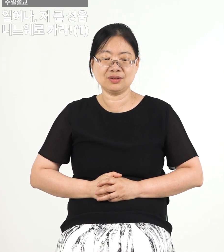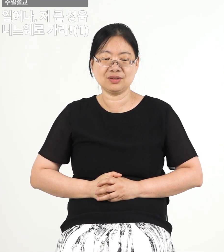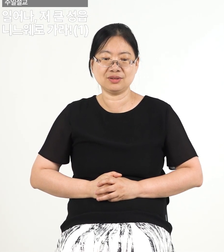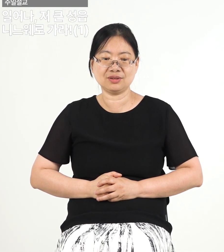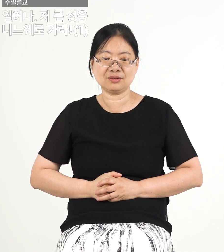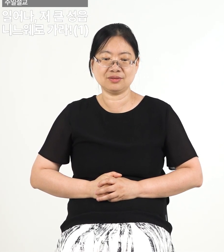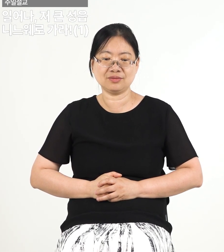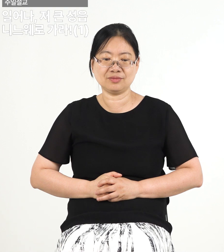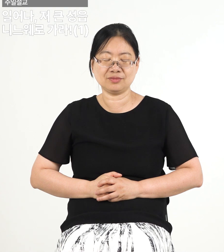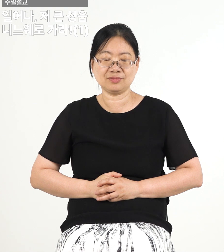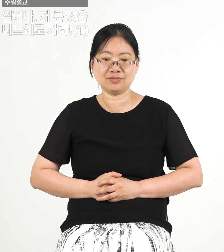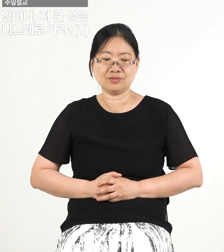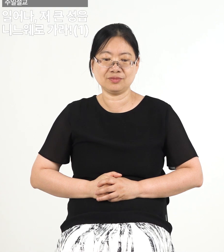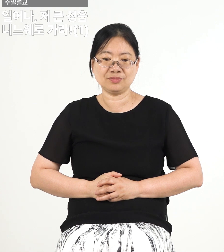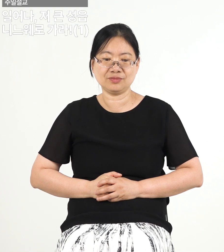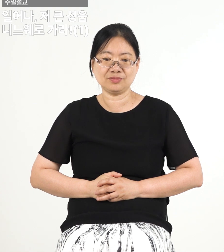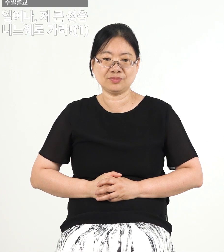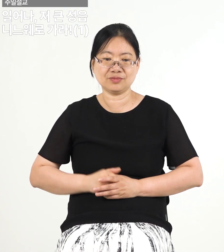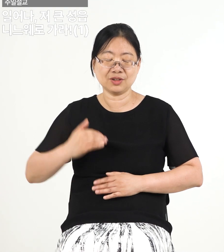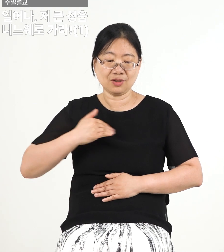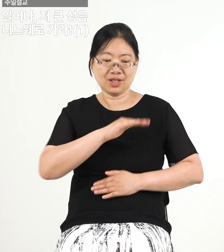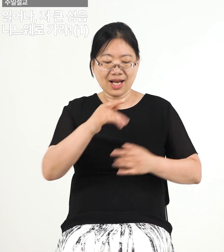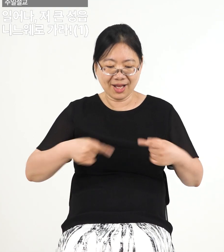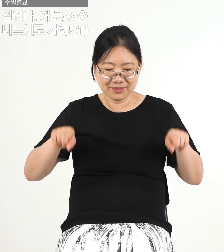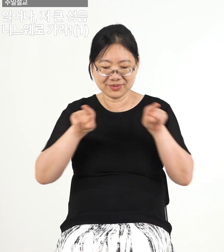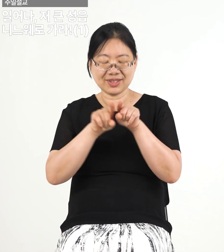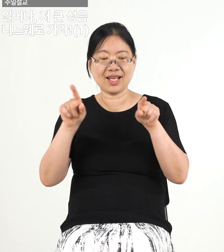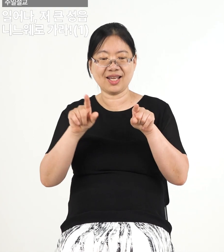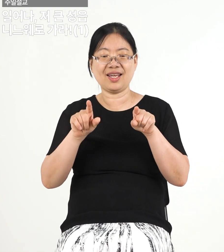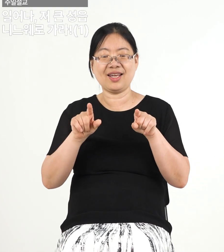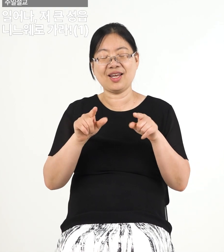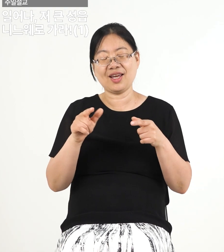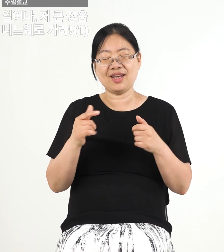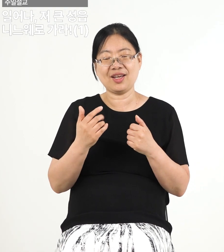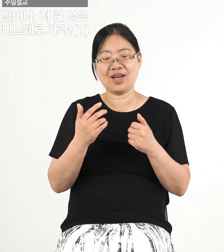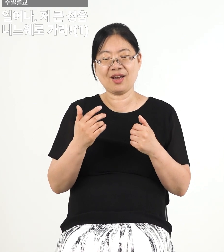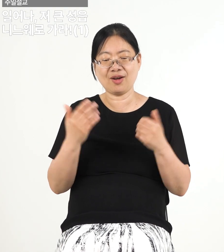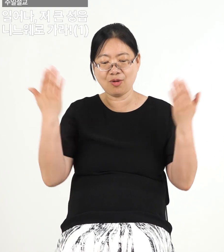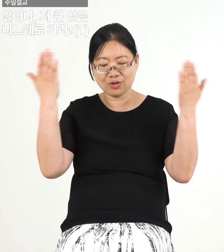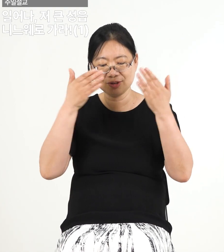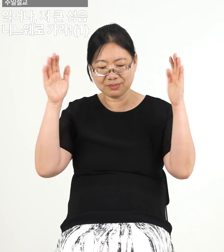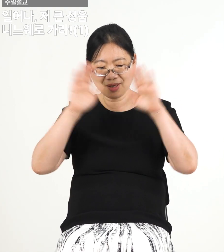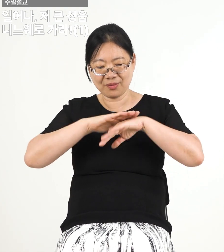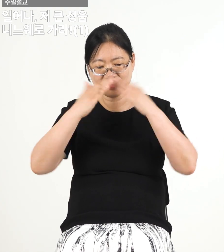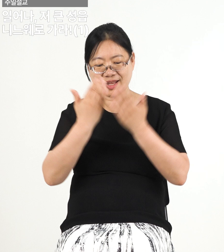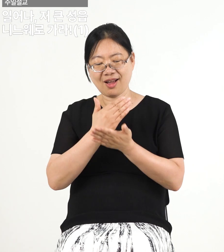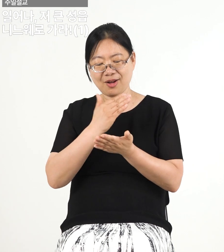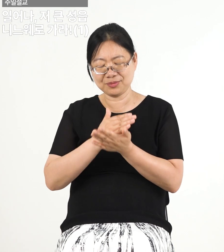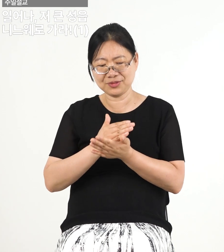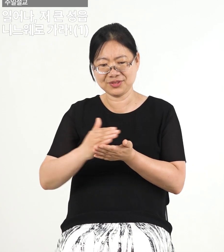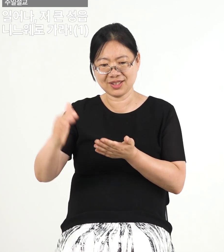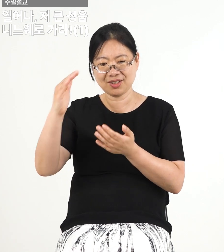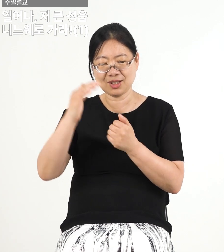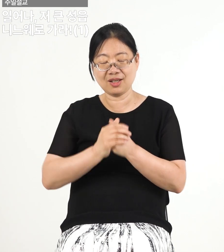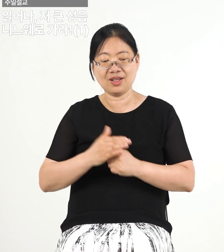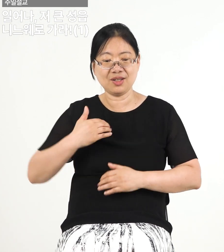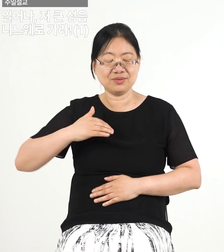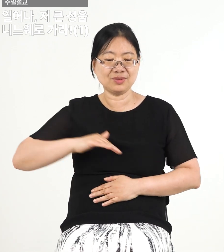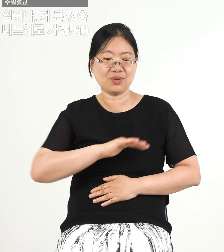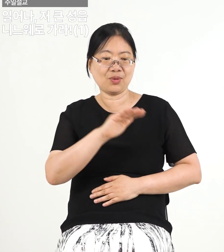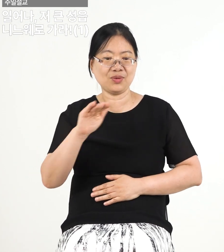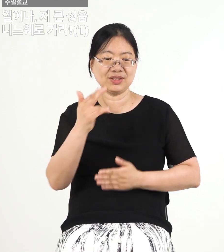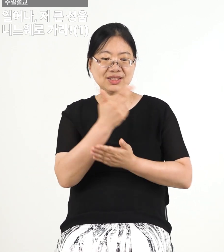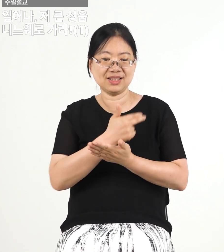우리 함께 어두운 밤 다 물리쳐내고 우리